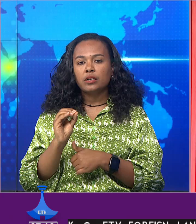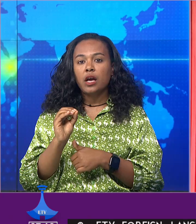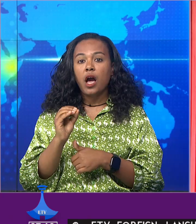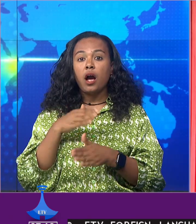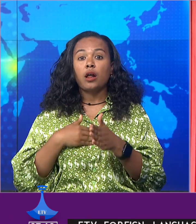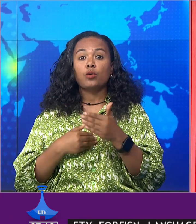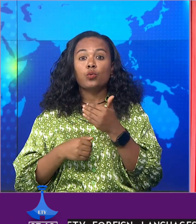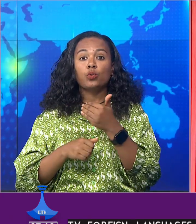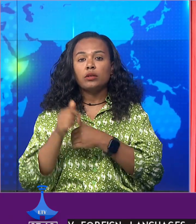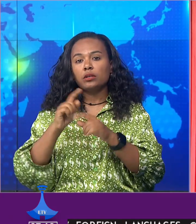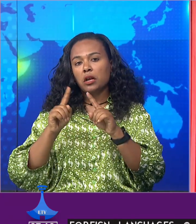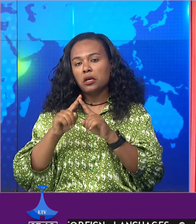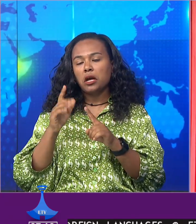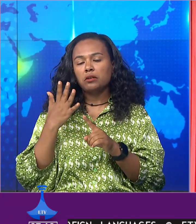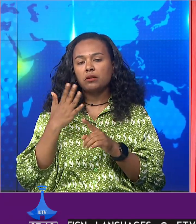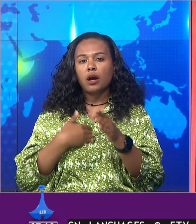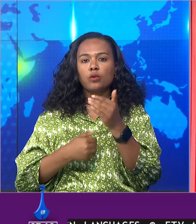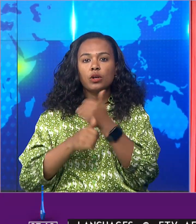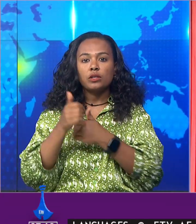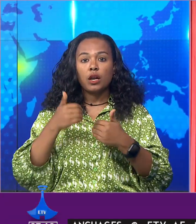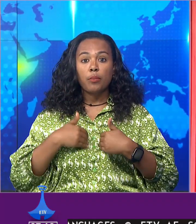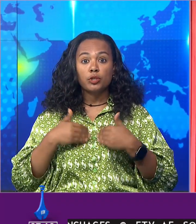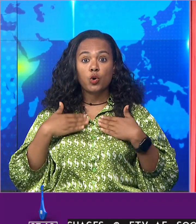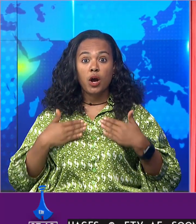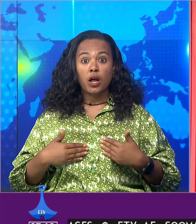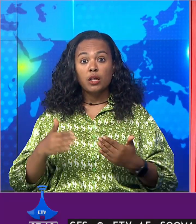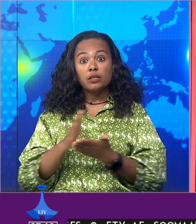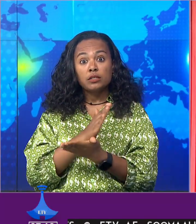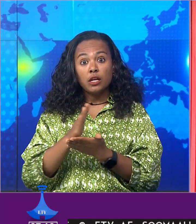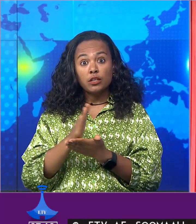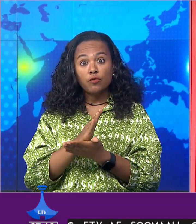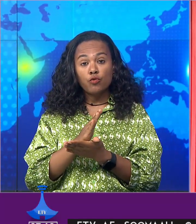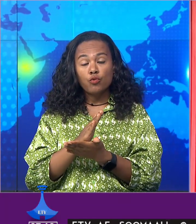የአካል ጉዳት ያለው የተለያየ አይነት የአካል ጉዳት ያለባቸው አካላት እንዲሳተፉ